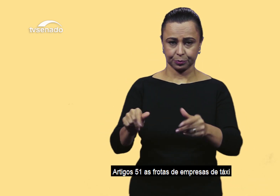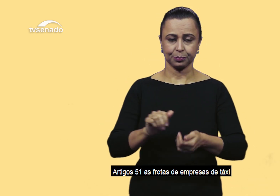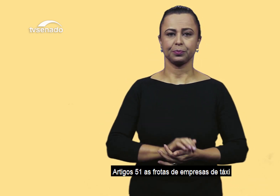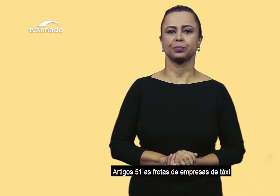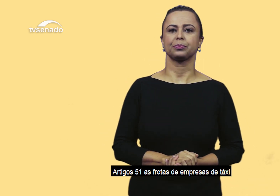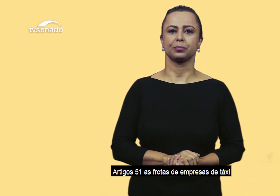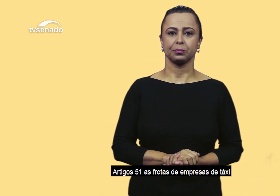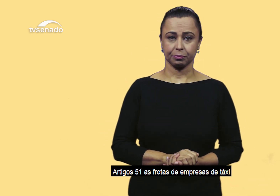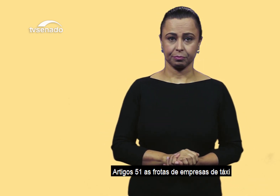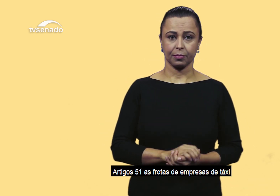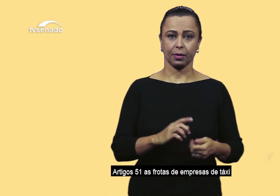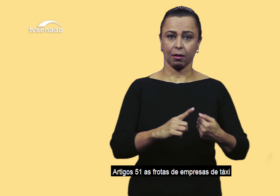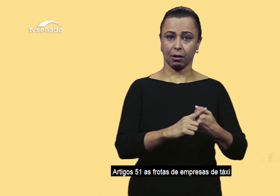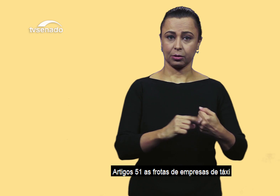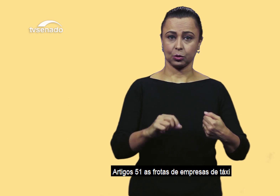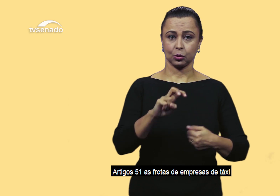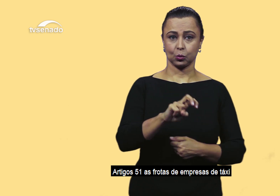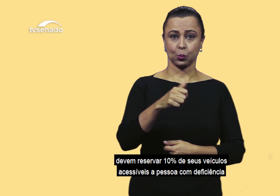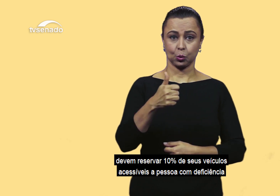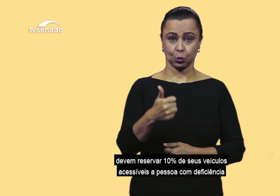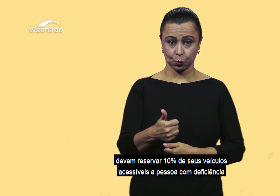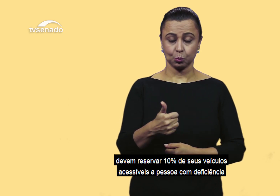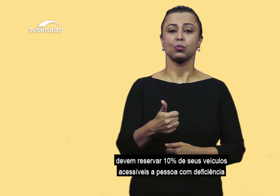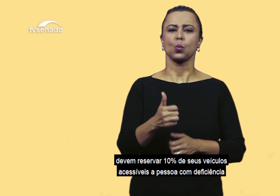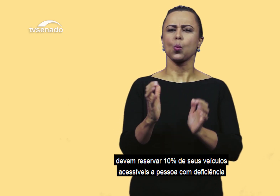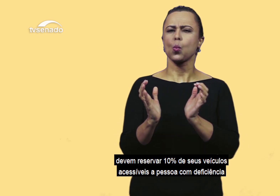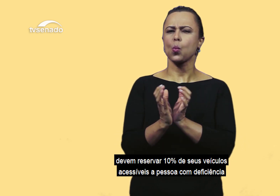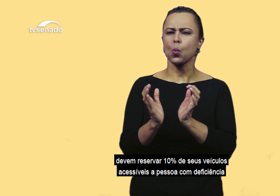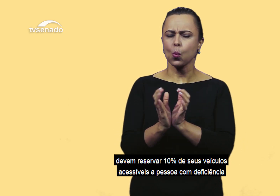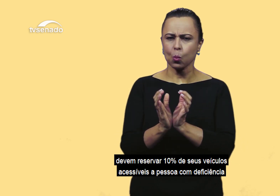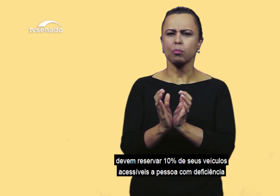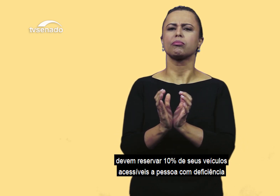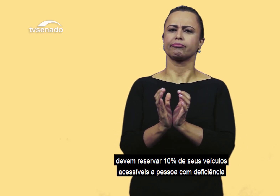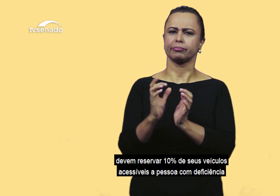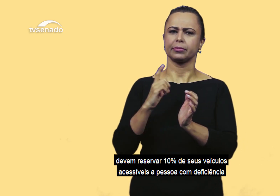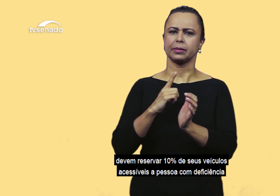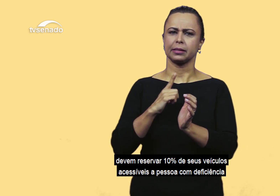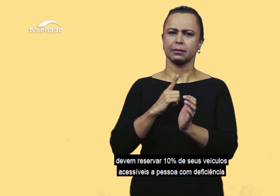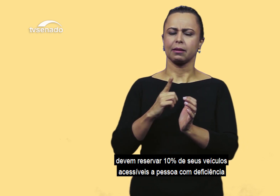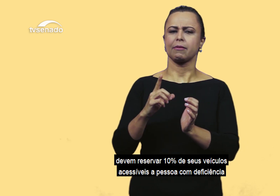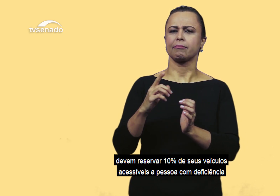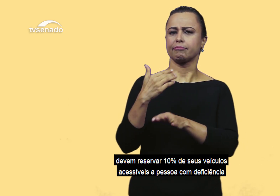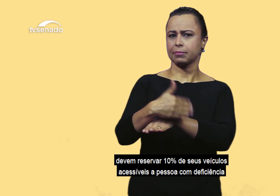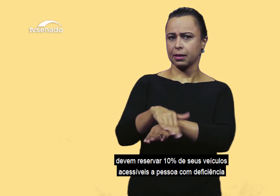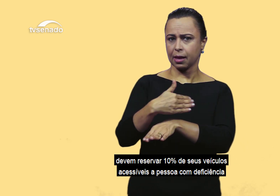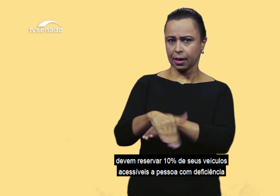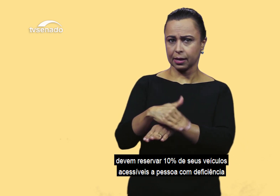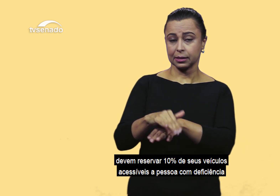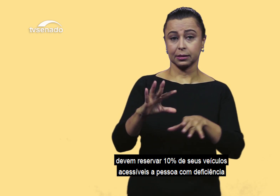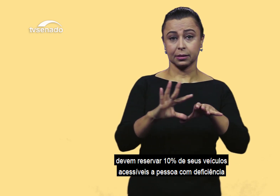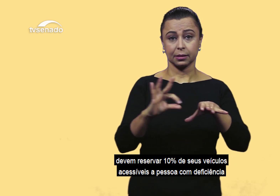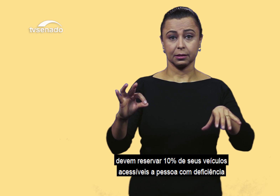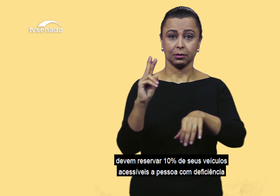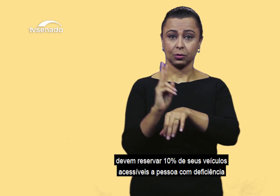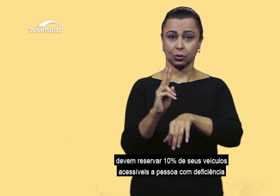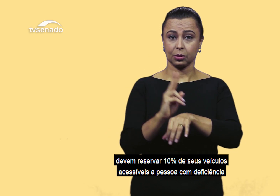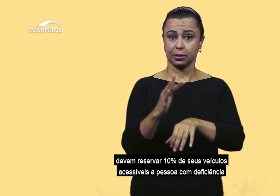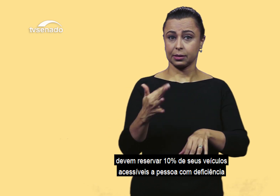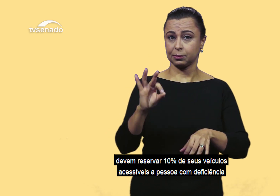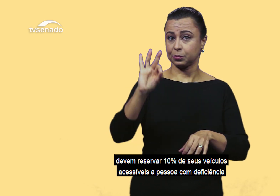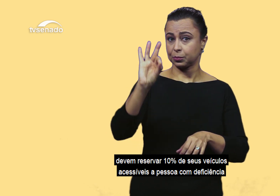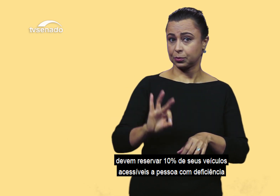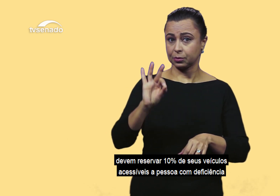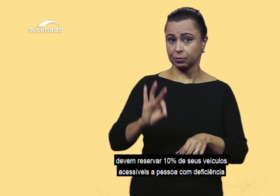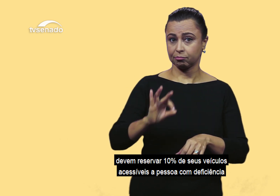51 As frotas de empresas de táxi devem reservar 10% de seus veículos acessíveis à pessoa